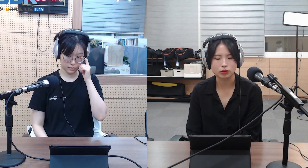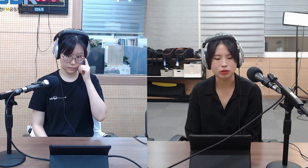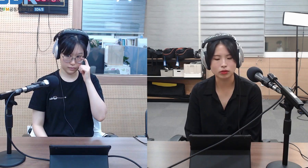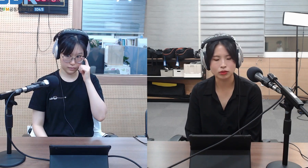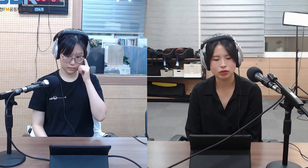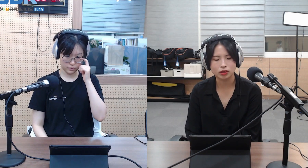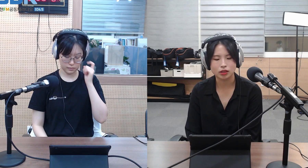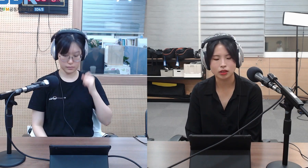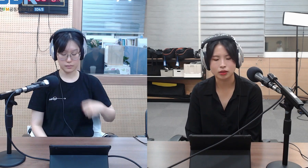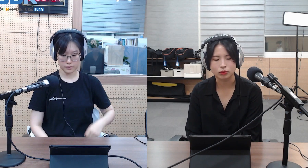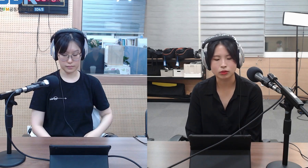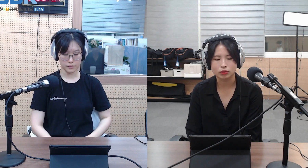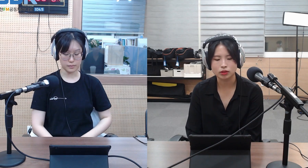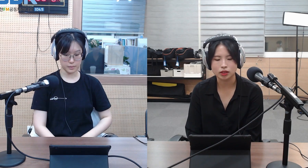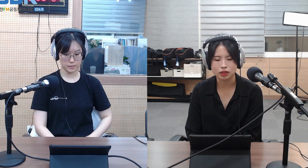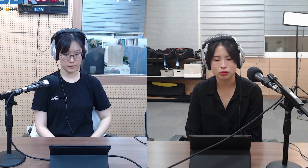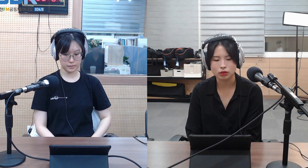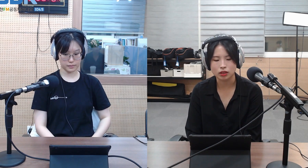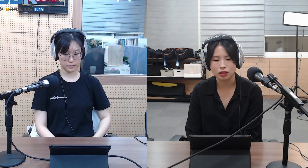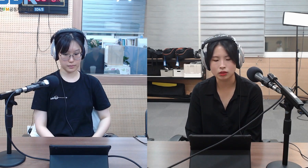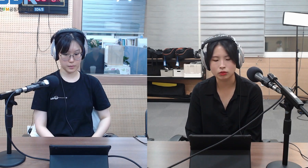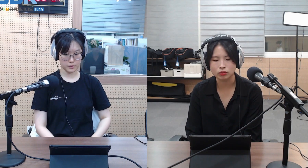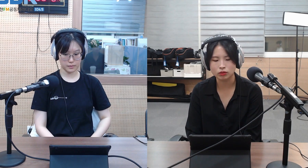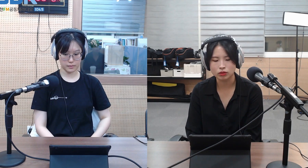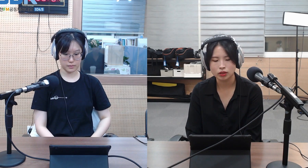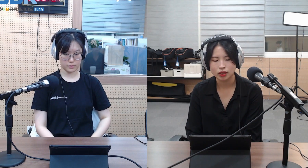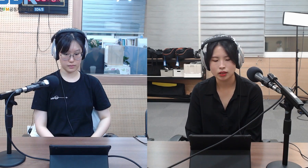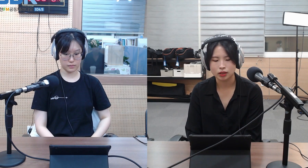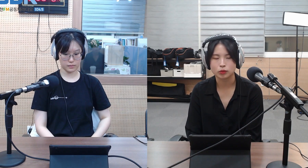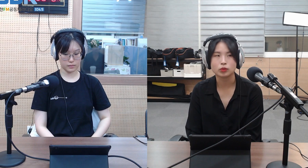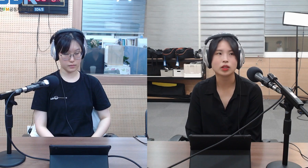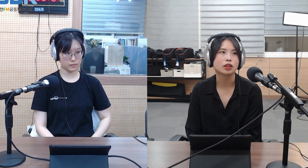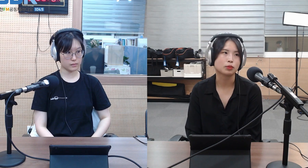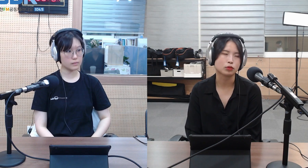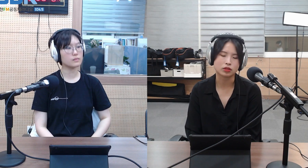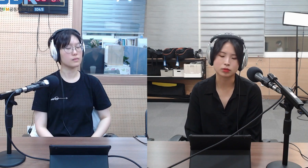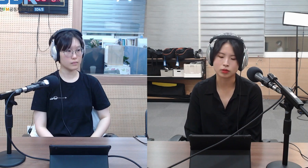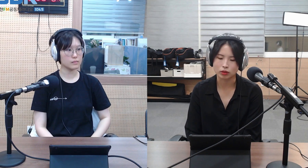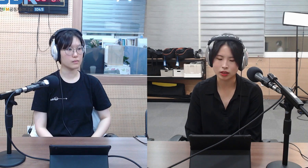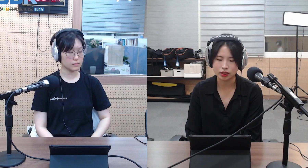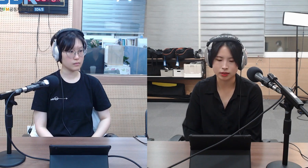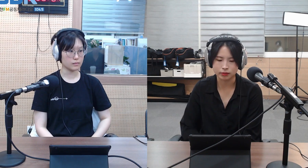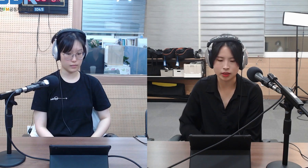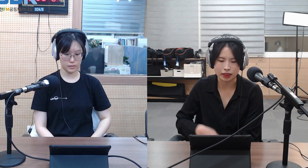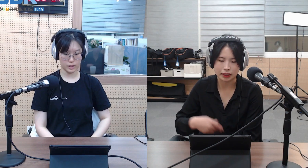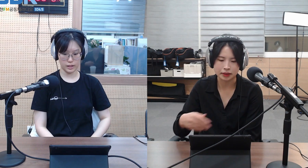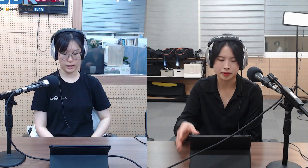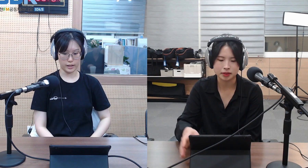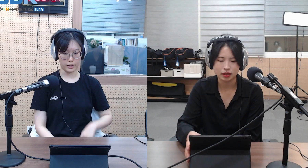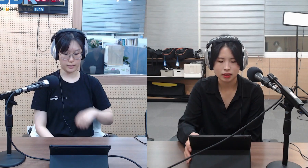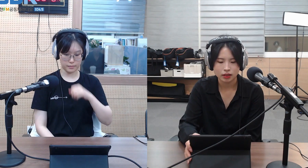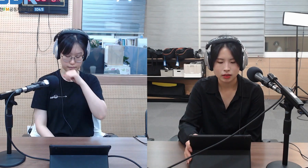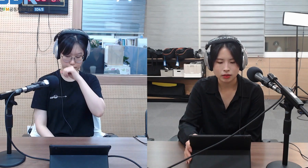모음하고 숫자하고 자기소개하고 그다음 노래 복습을 또 하겠습니다. 네.